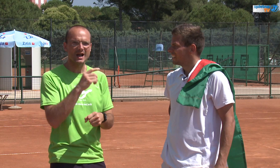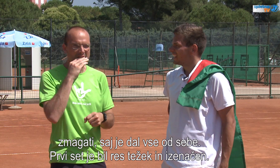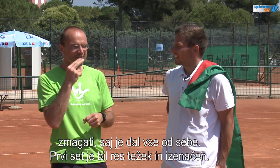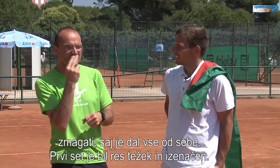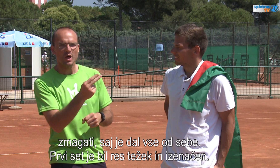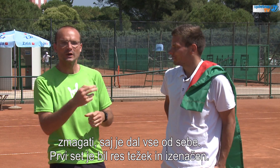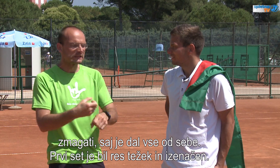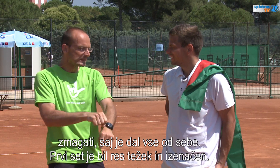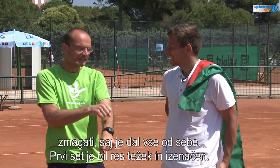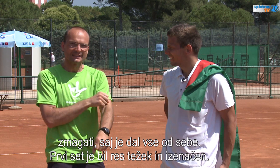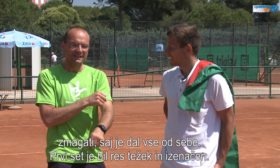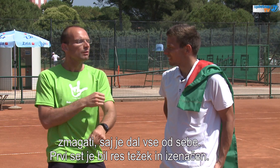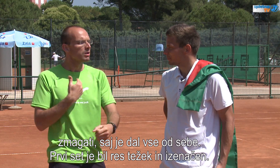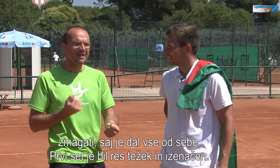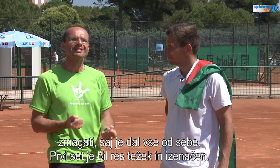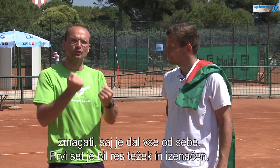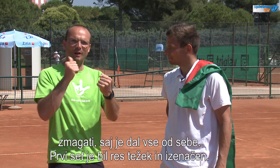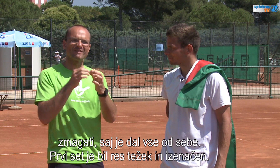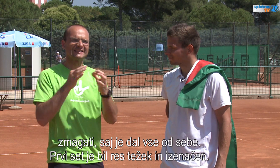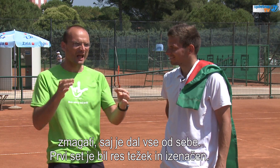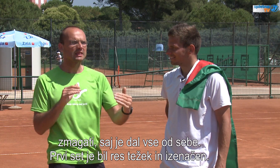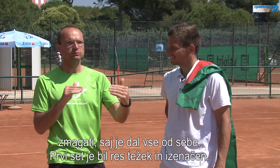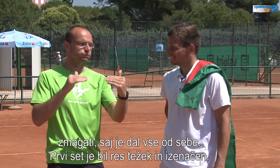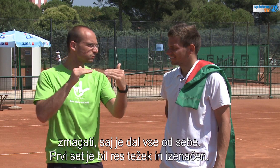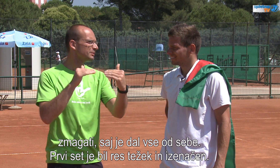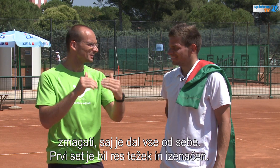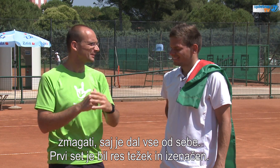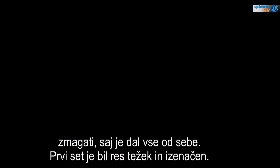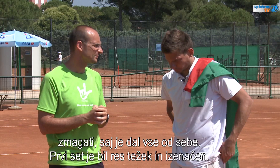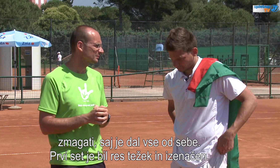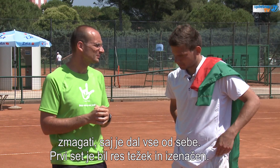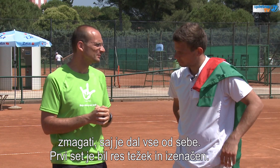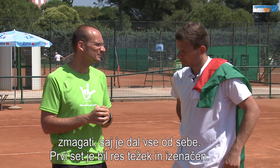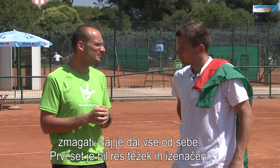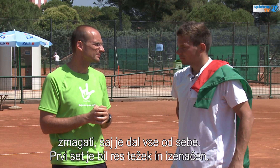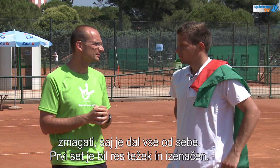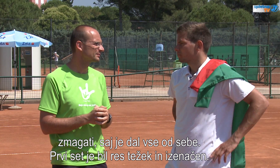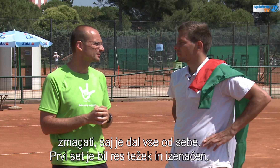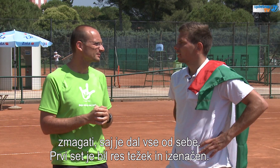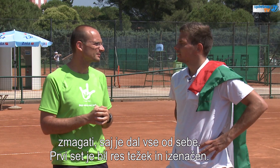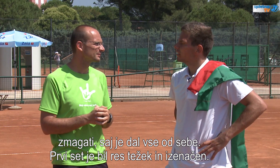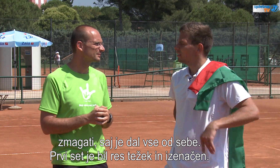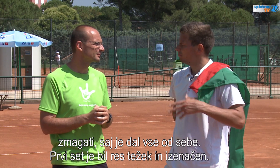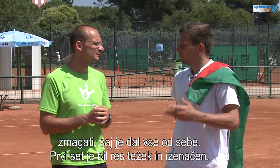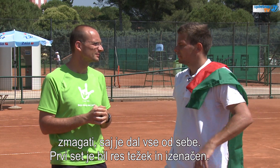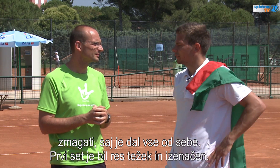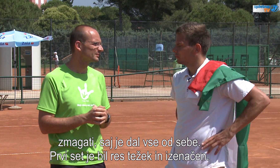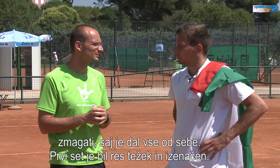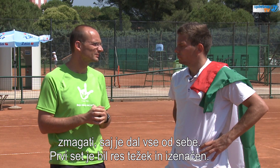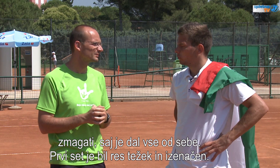I was good. I was better. It's very good tournament